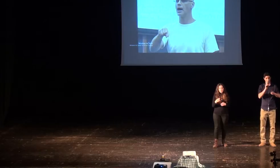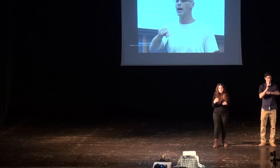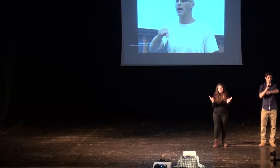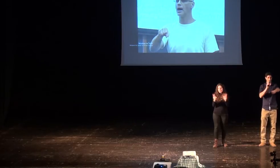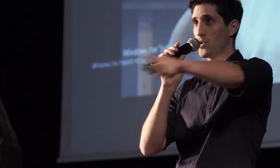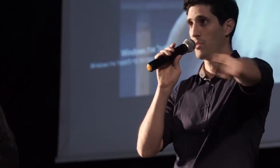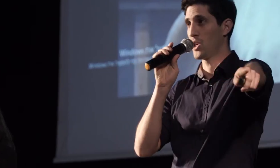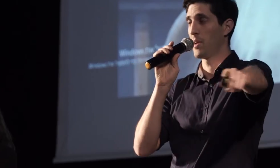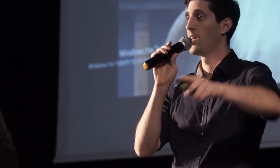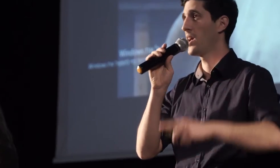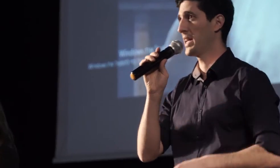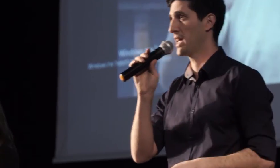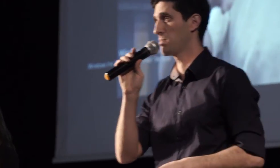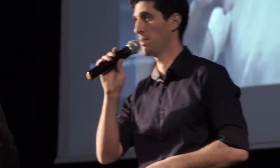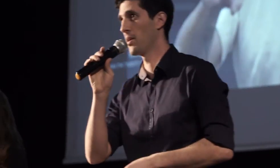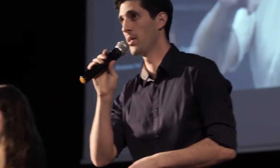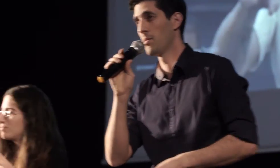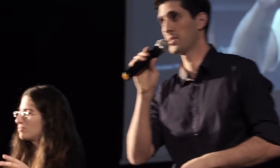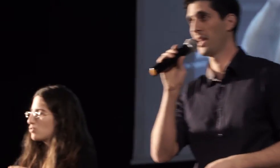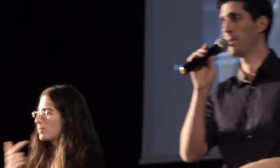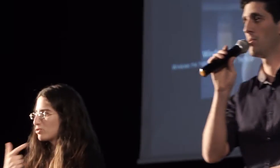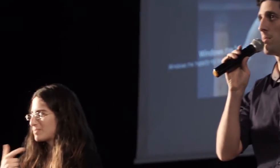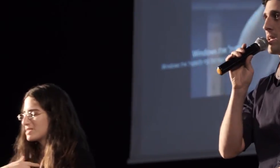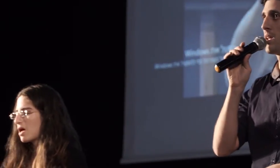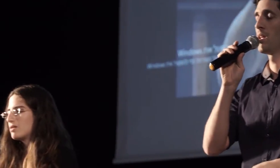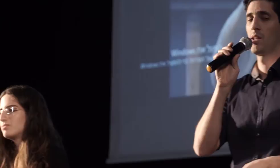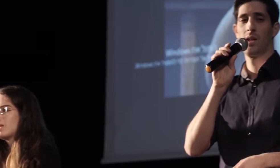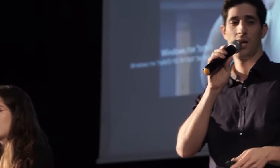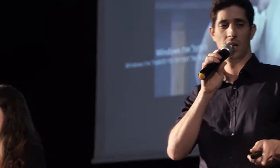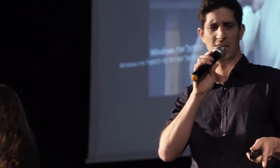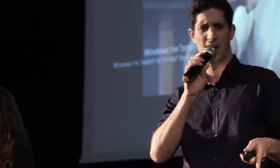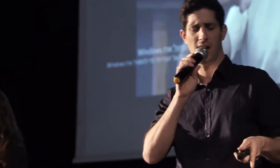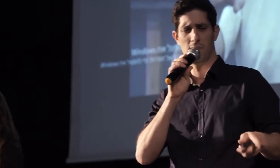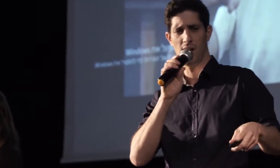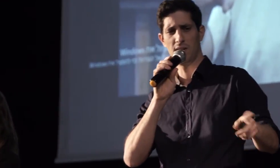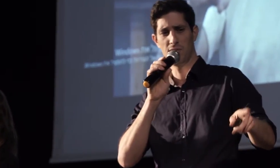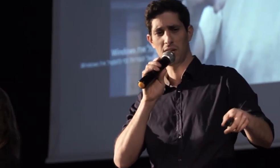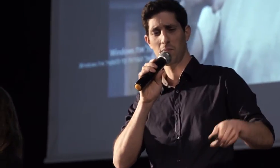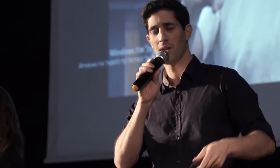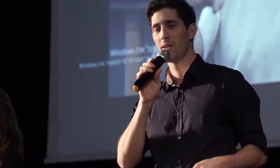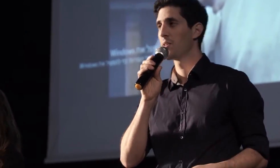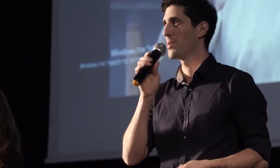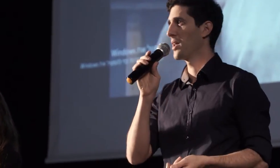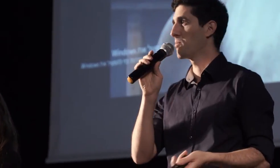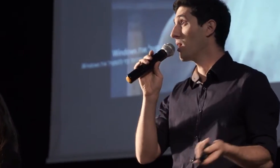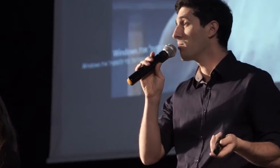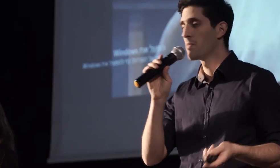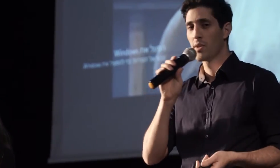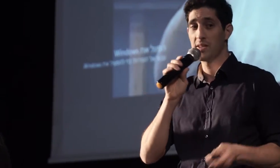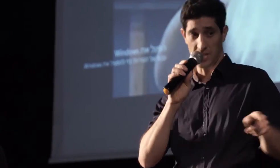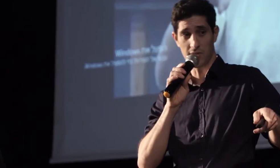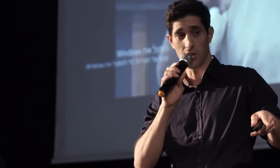הפגישה הראשונה, כל המנהלים יושבים שם, אני נכנס פנימה. מסתכלים עליי, אומרים לי, אתה מהטבעונים? אני אומר,